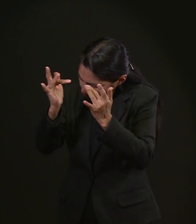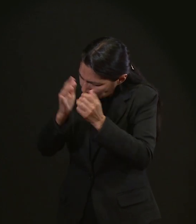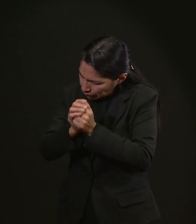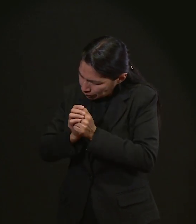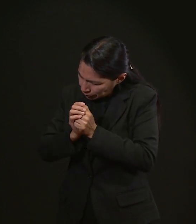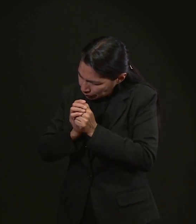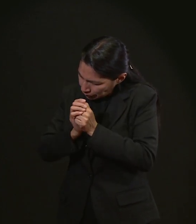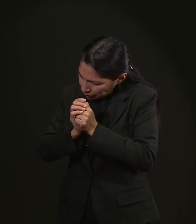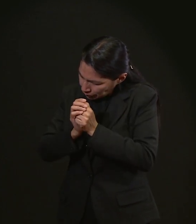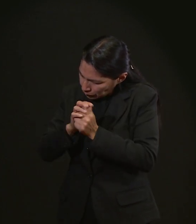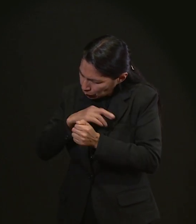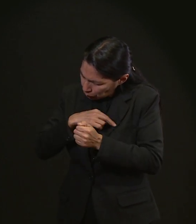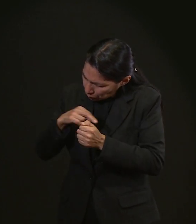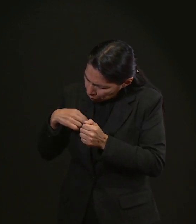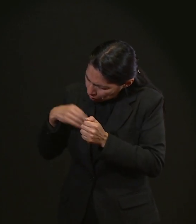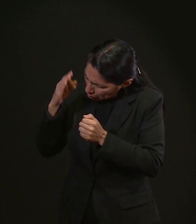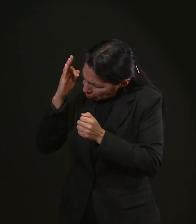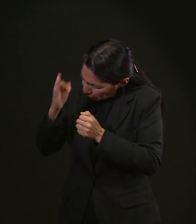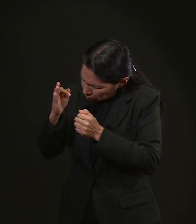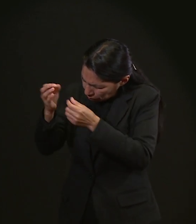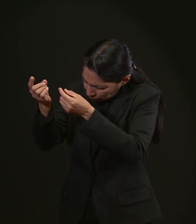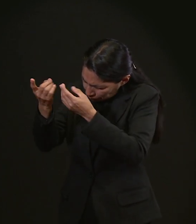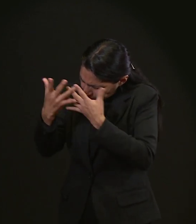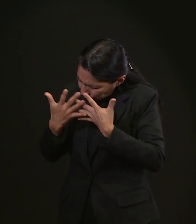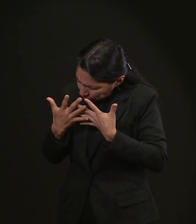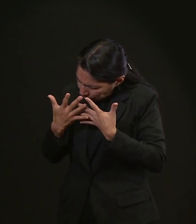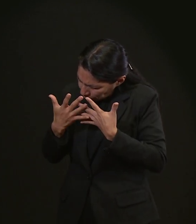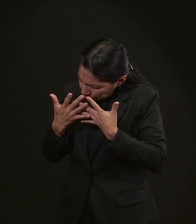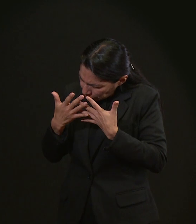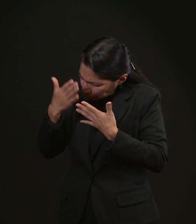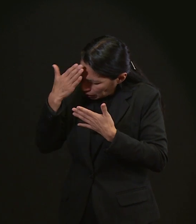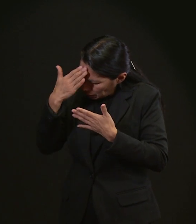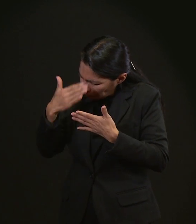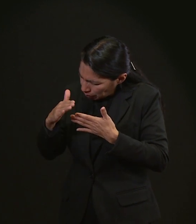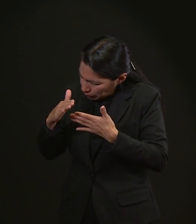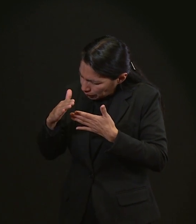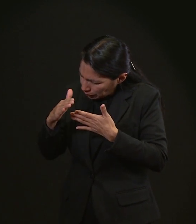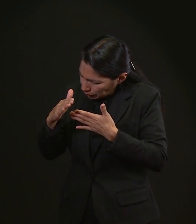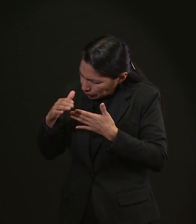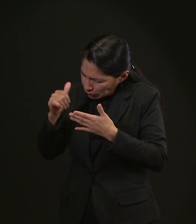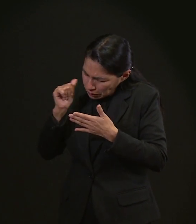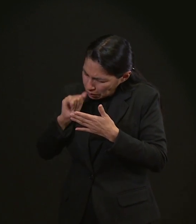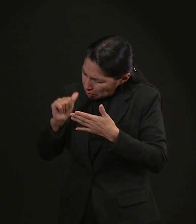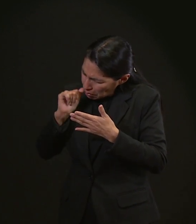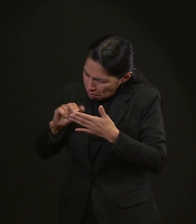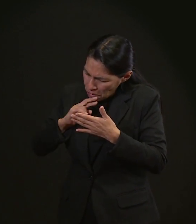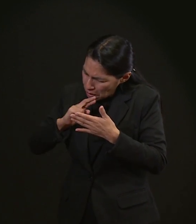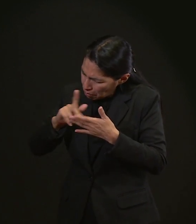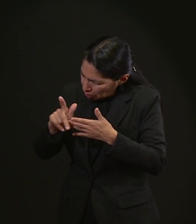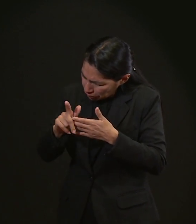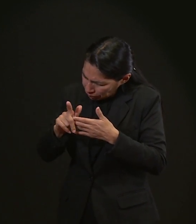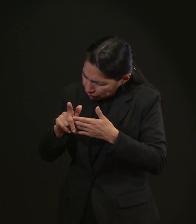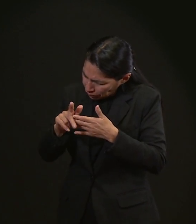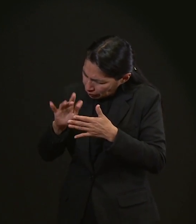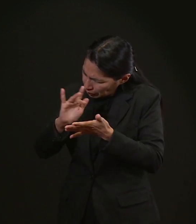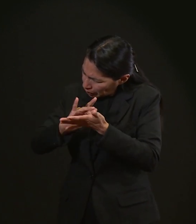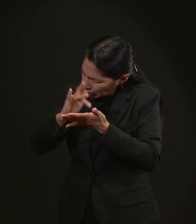voluntad y aceptemos lo que tú tienes para nosotros porque sabemos que siempre no